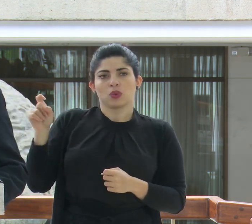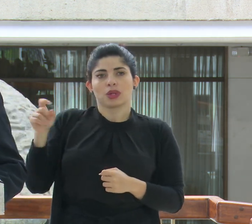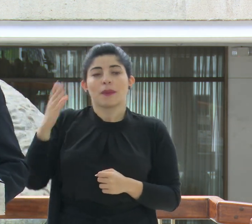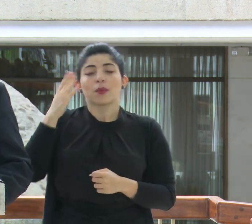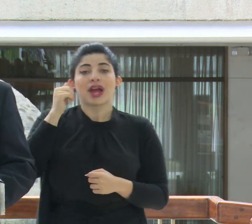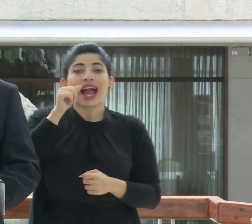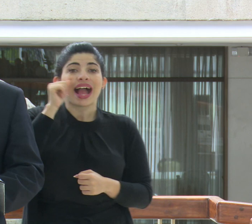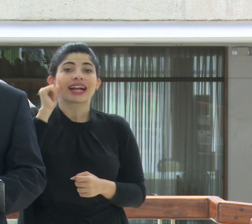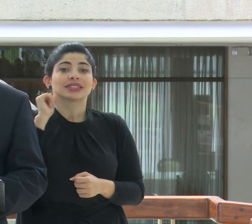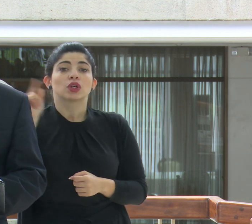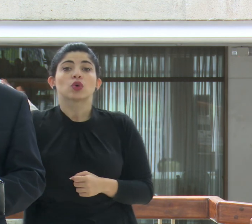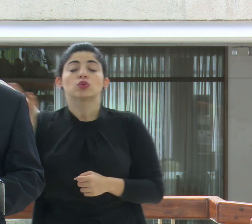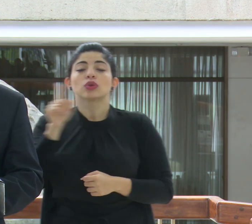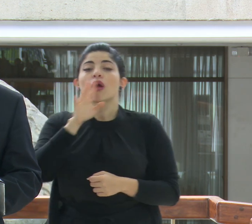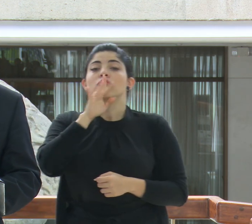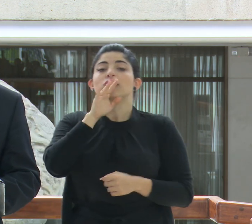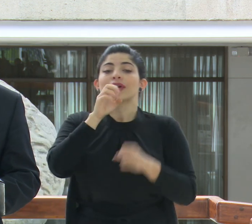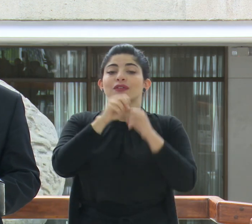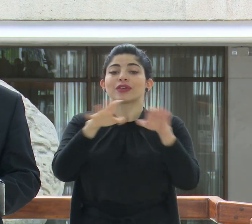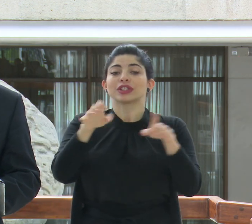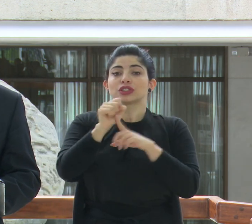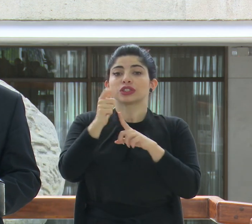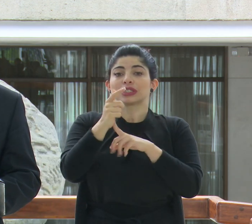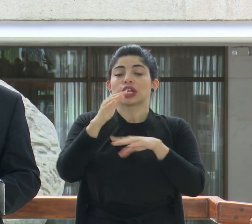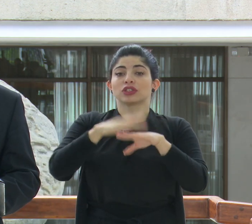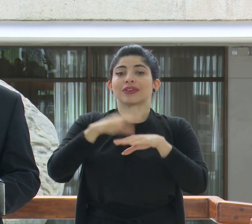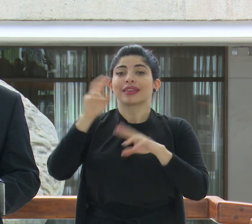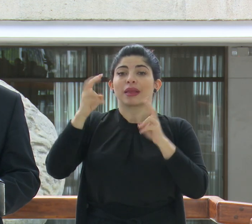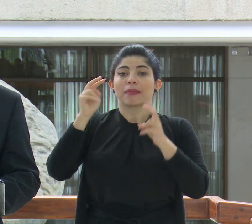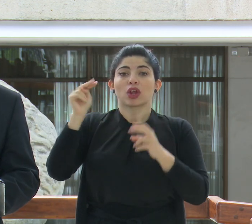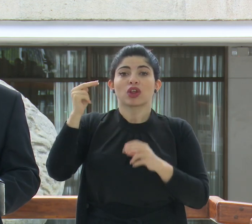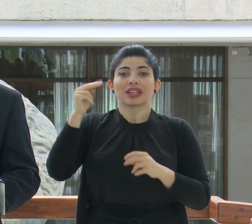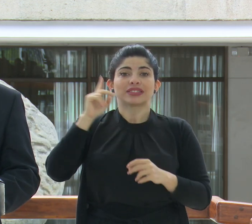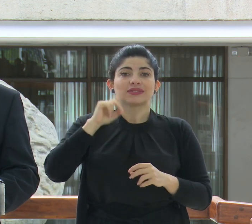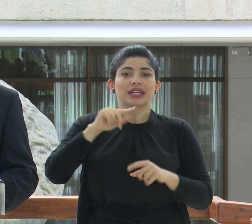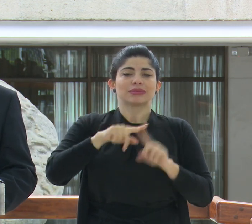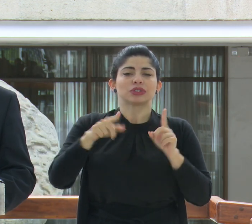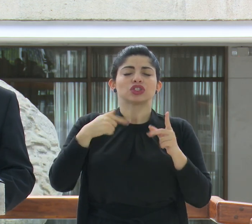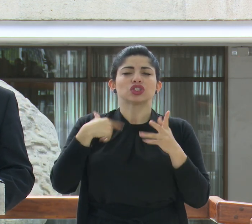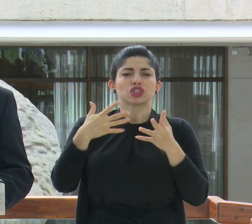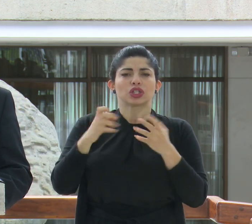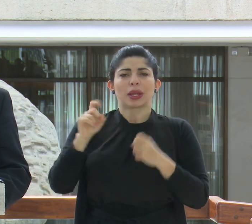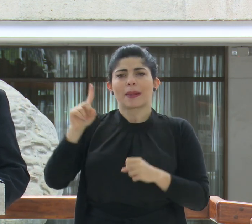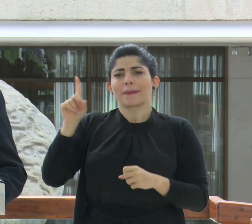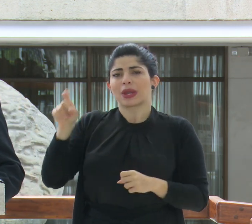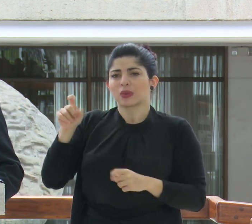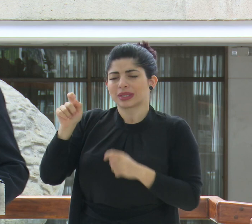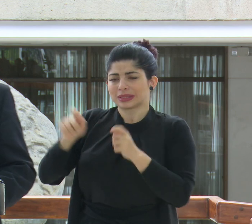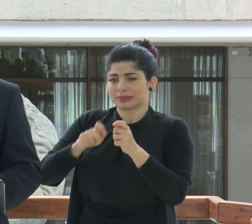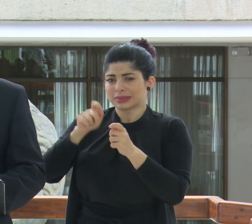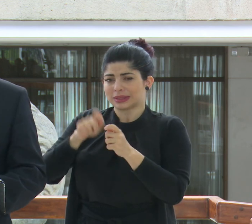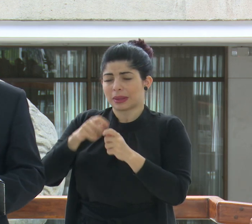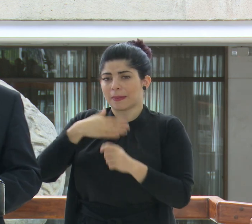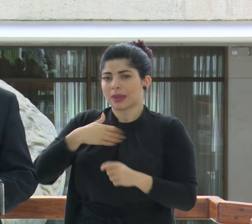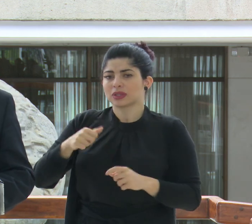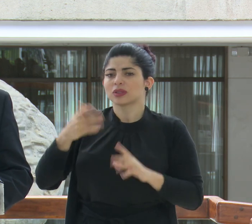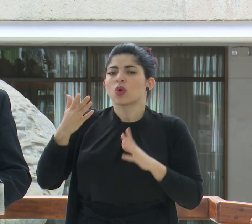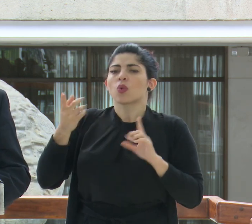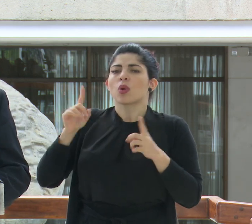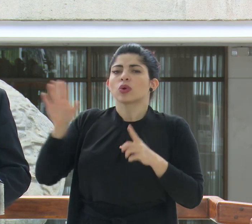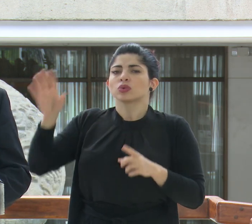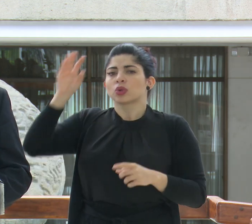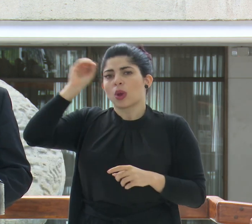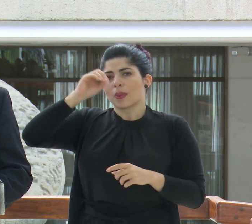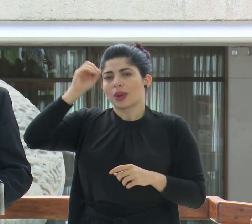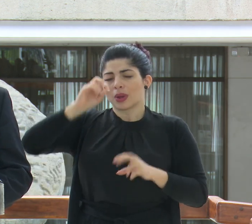porque ayer usted tuvo un pronunciamiento en redes sociales con el tema de noticias falsas. Pues yo quería preguntarle específicamente al presidente qué opinión le merece el